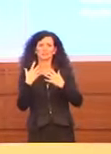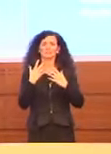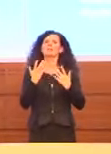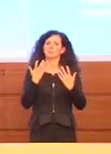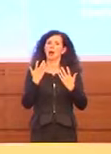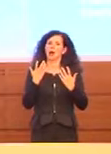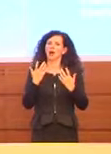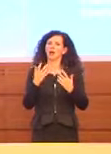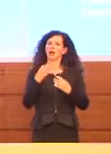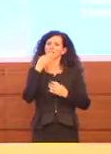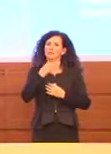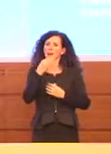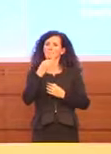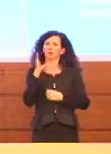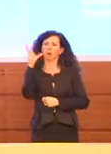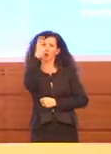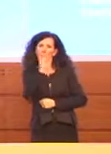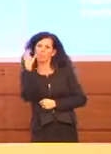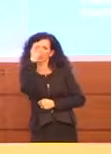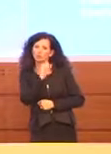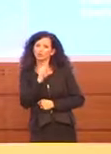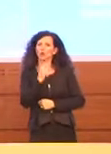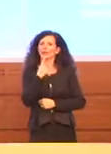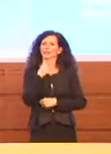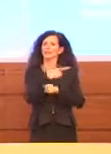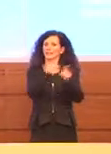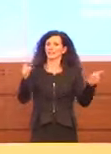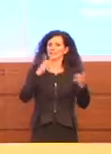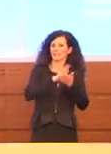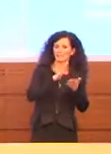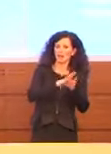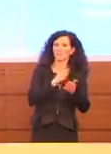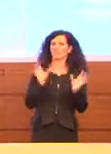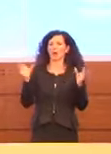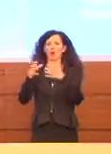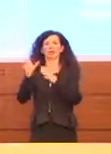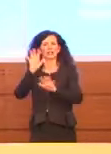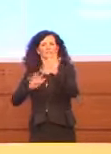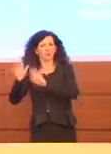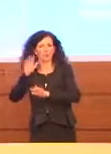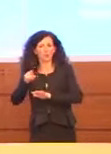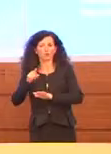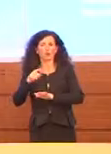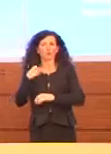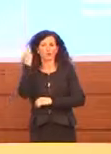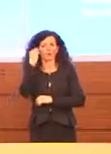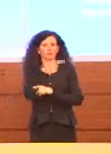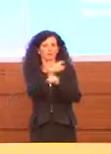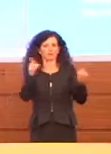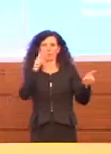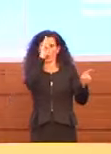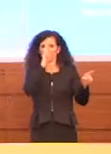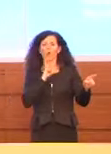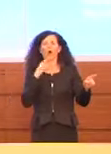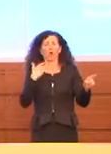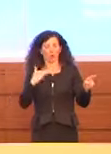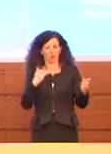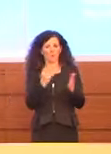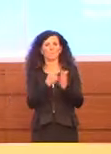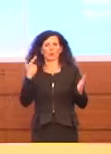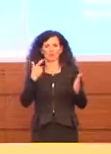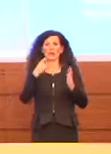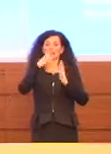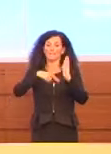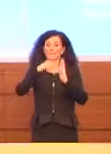spesso da parte della stampa da parte degli organi d'informazione che a mio parere hanno giocato un ruolo veramente cruciale e lo giocheranno ancora di più nei prossimi